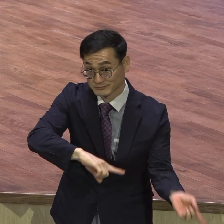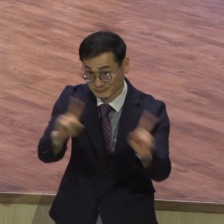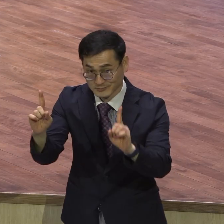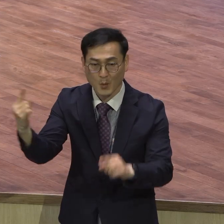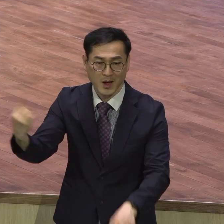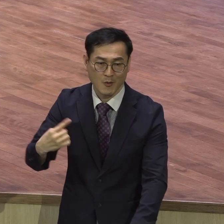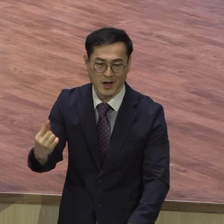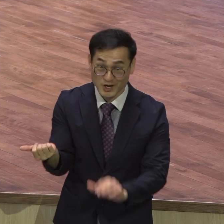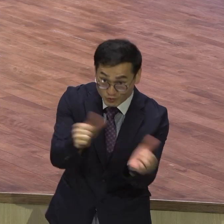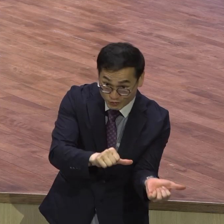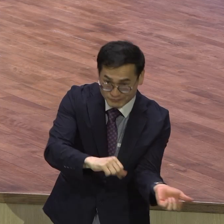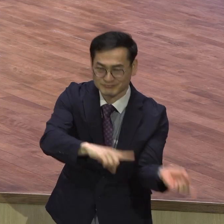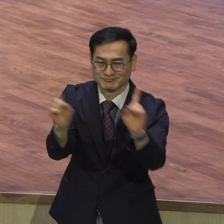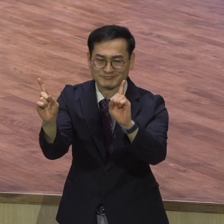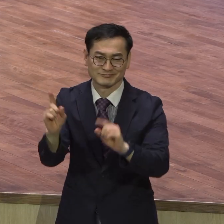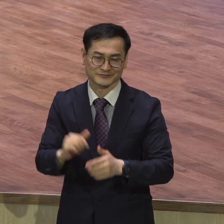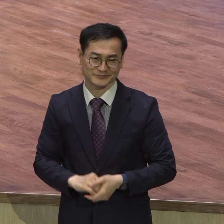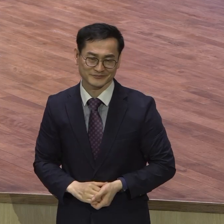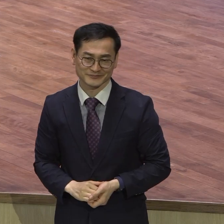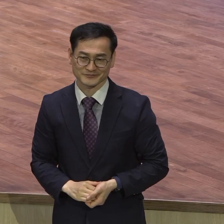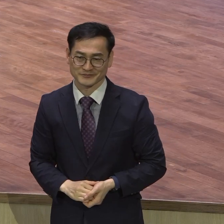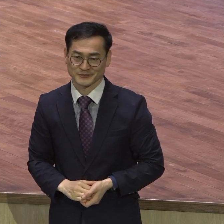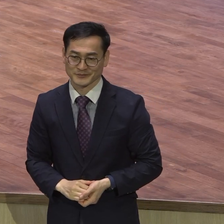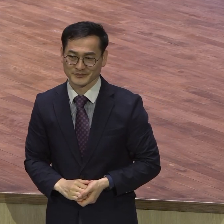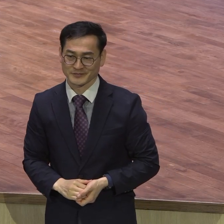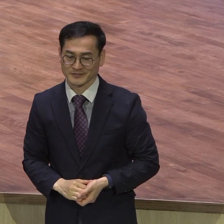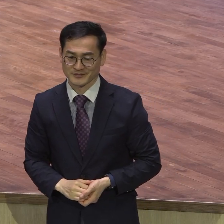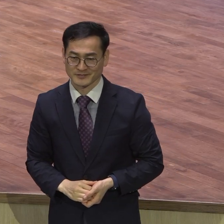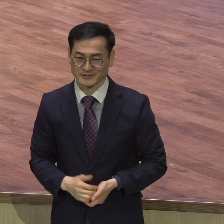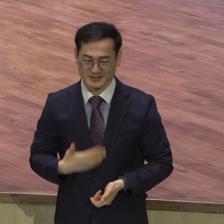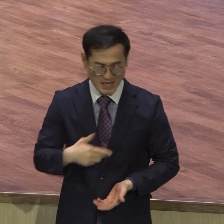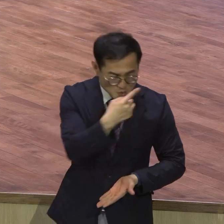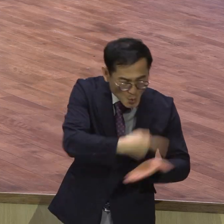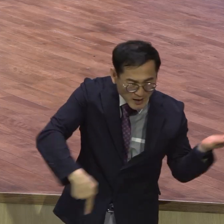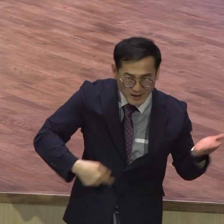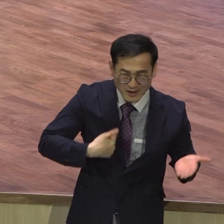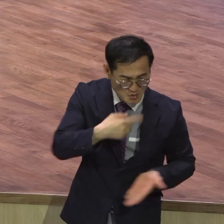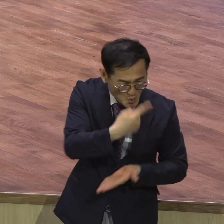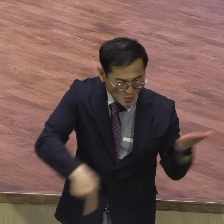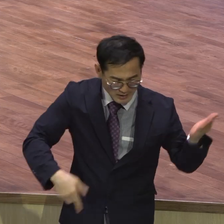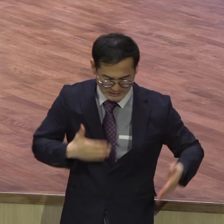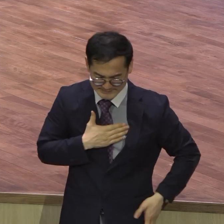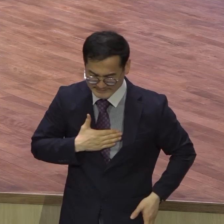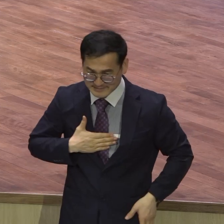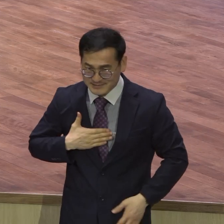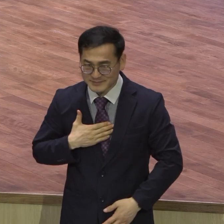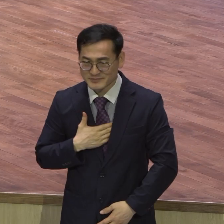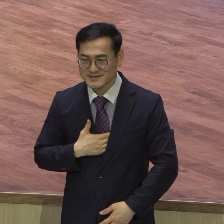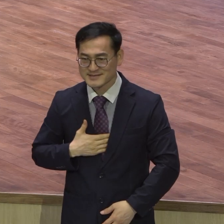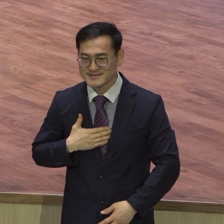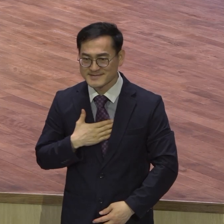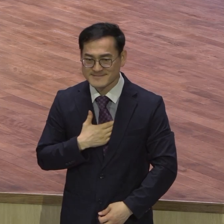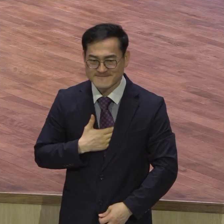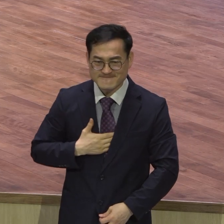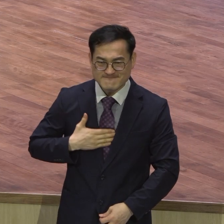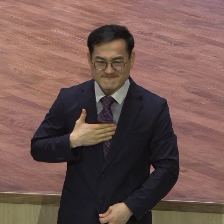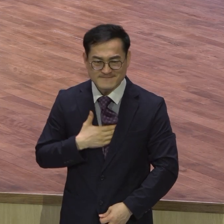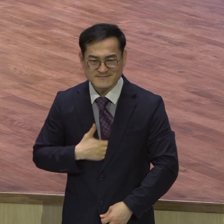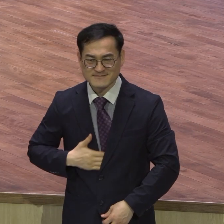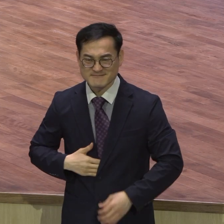아멘. 조금 뭐 지금 어려움 좀 있다고 손해 좀 봤다고 기분 나쁜 일 생겼다고 여러분 속이